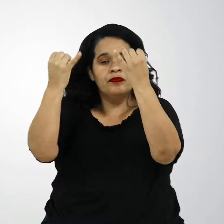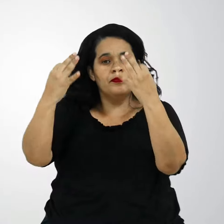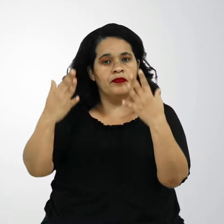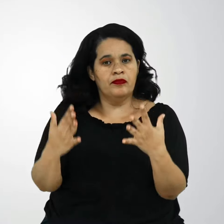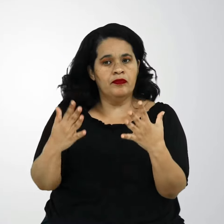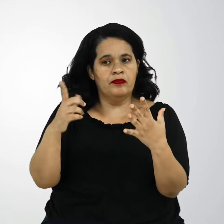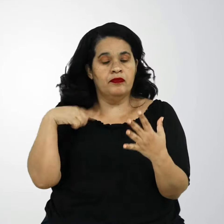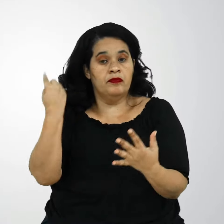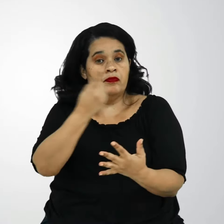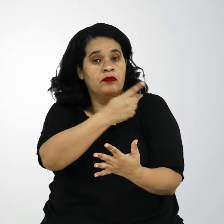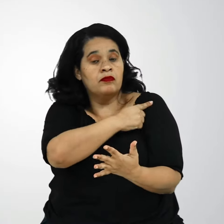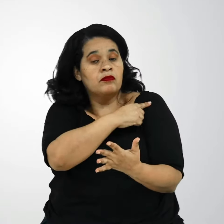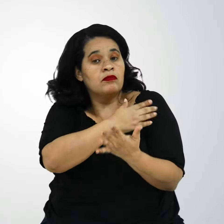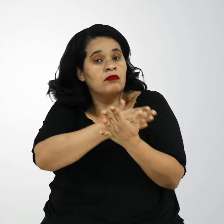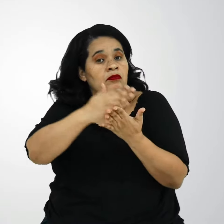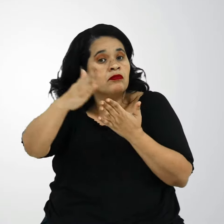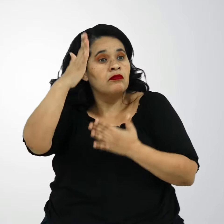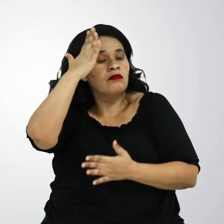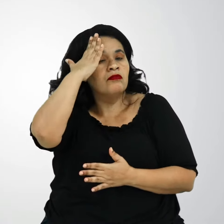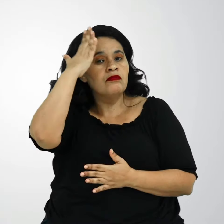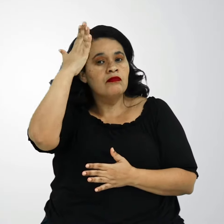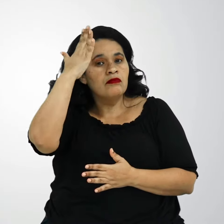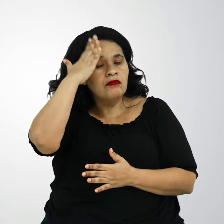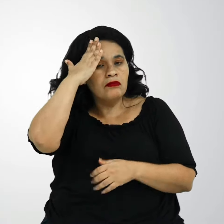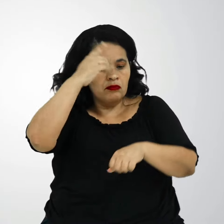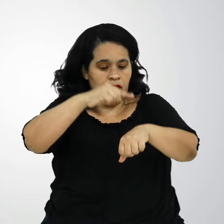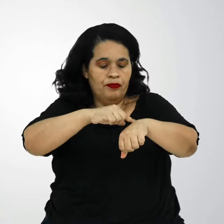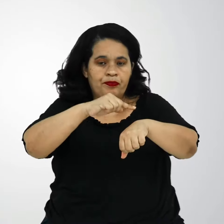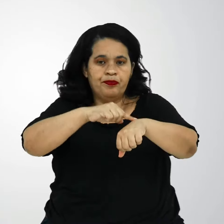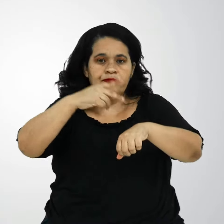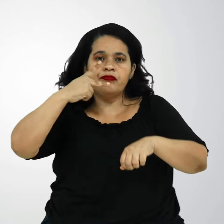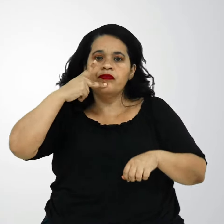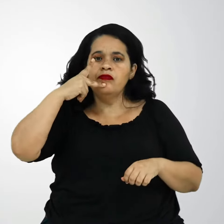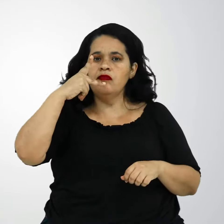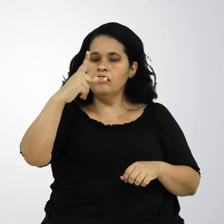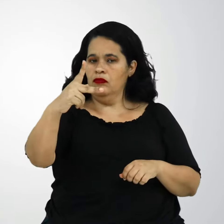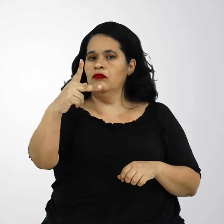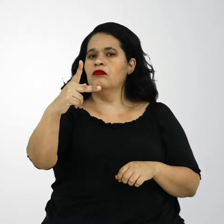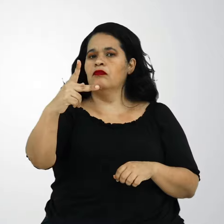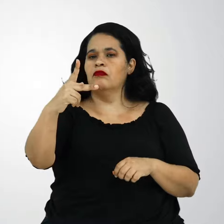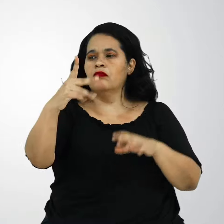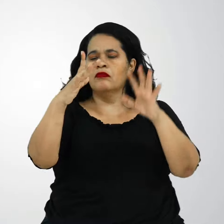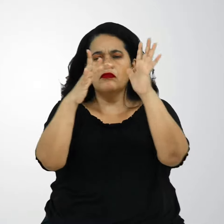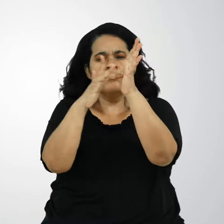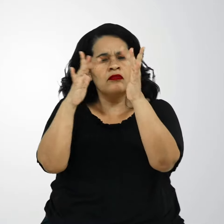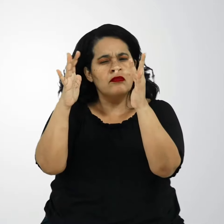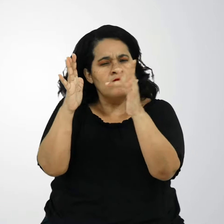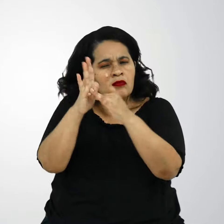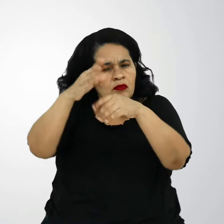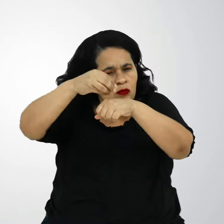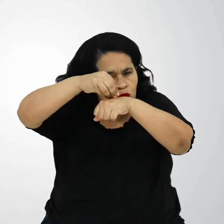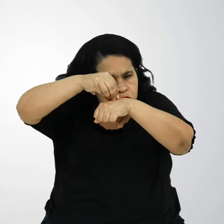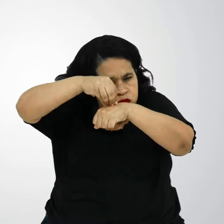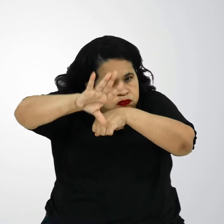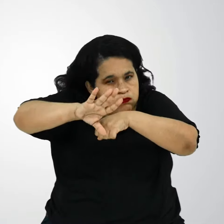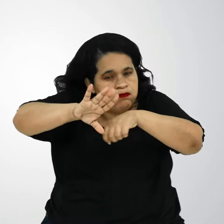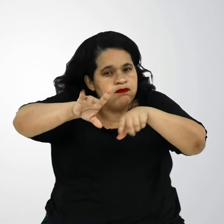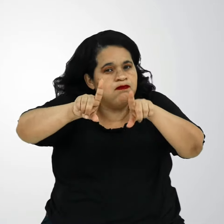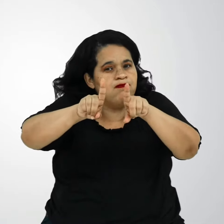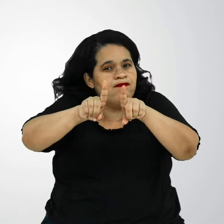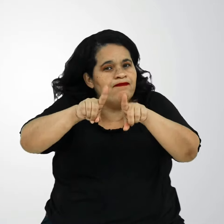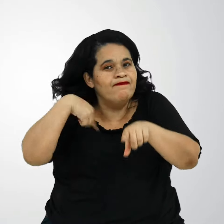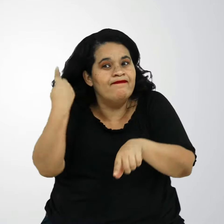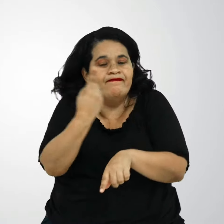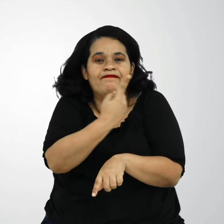entende que é uma questão de um tempo profético. E, assim, o próprio Jesus dá umas dicas para a gente sobre isso. O